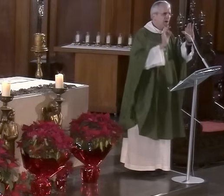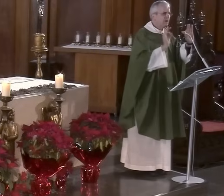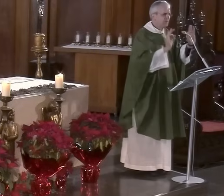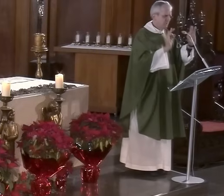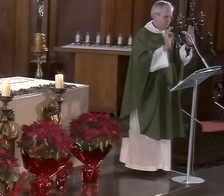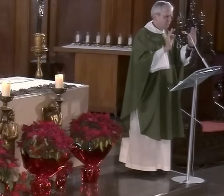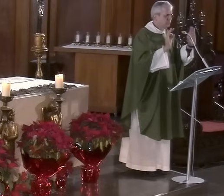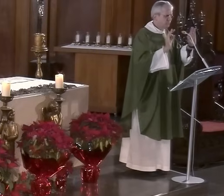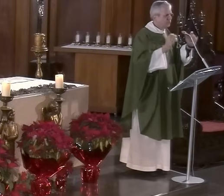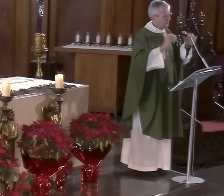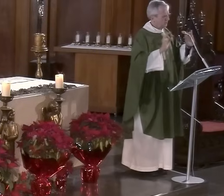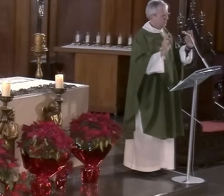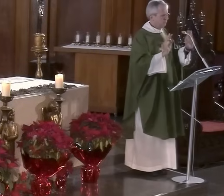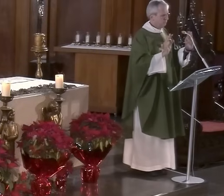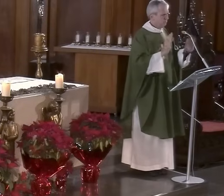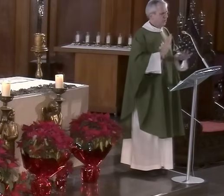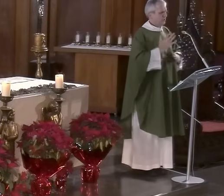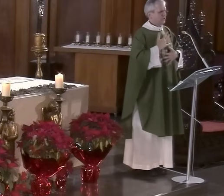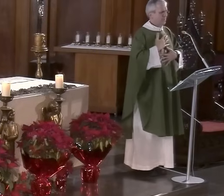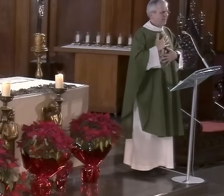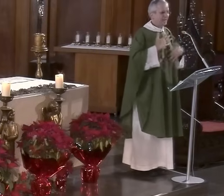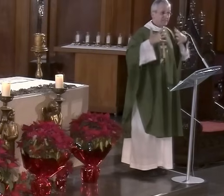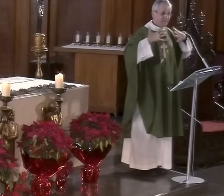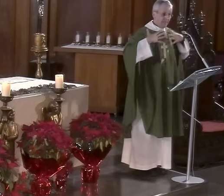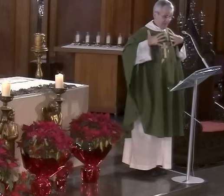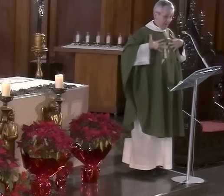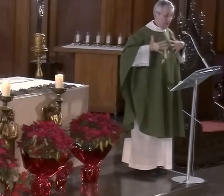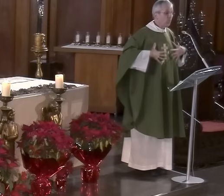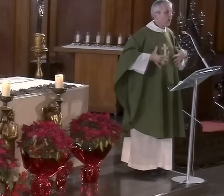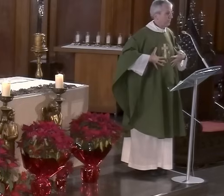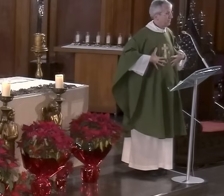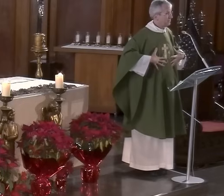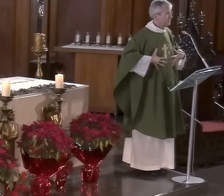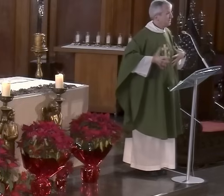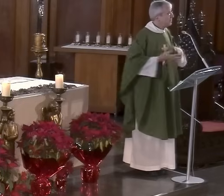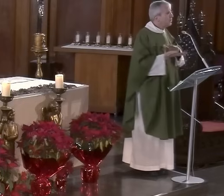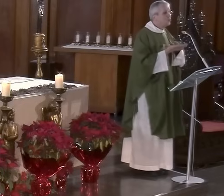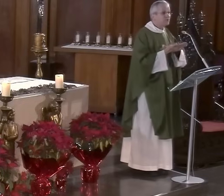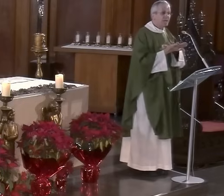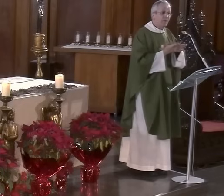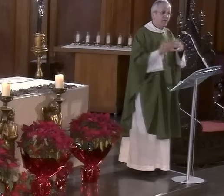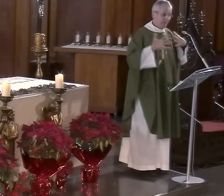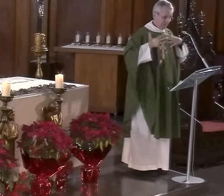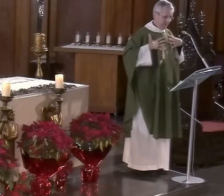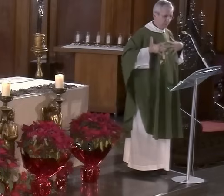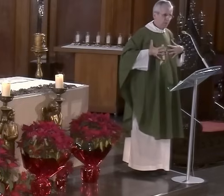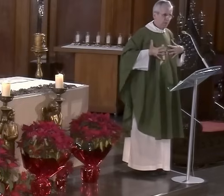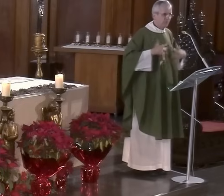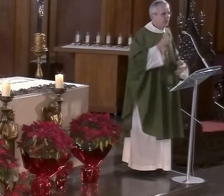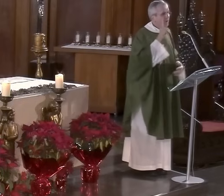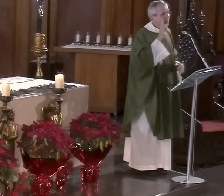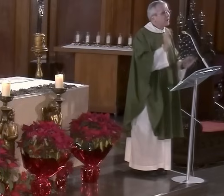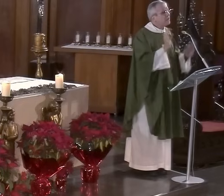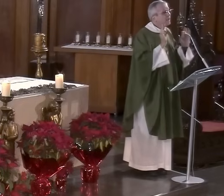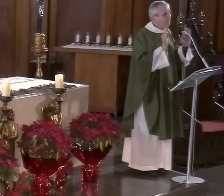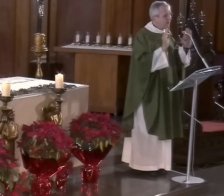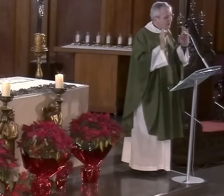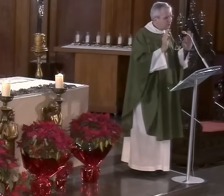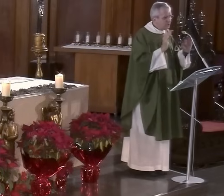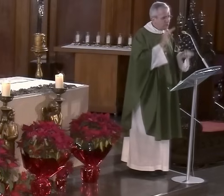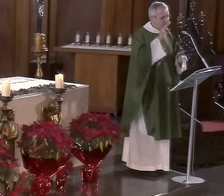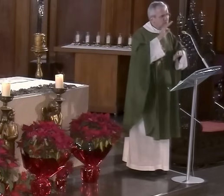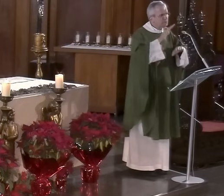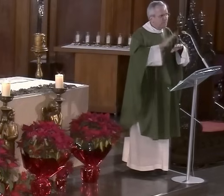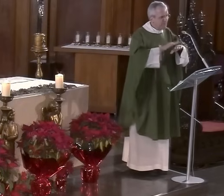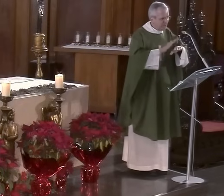tema muy poquito que sorprende, que es el cuerpo. Nos hablará del cuerpo y del